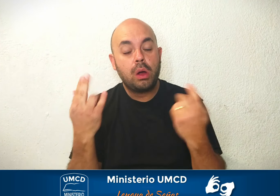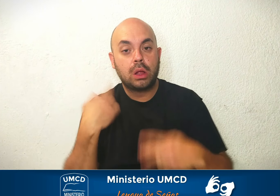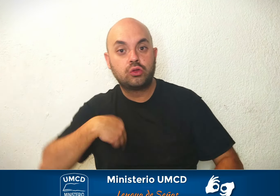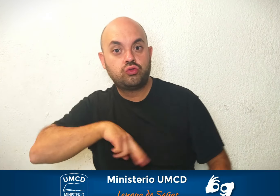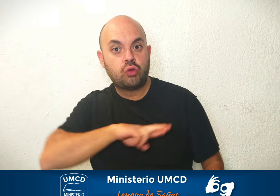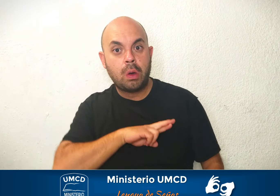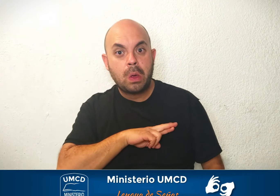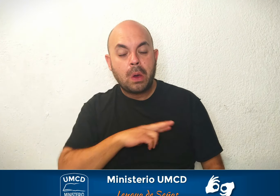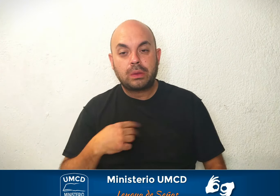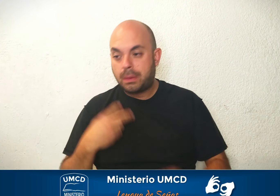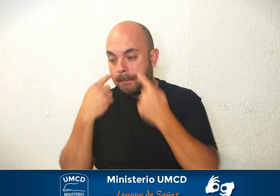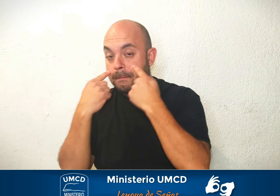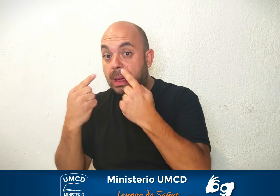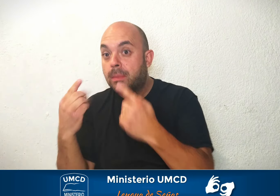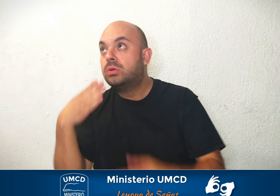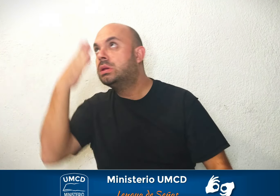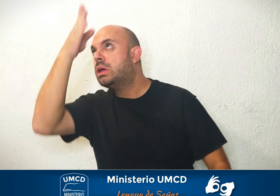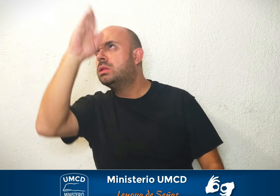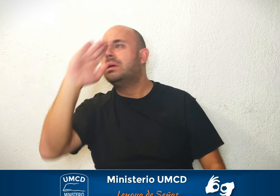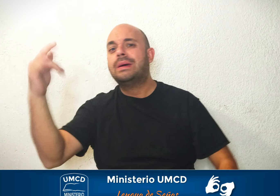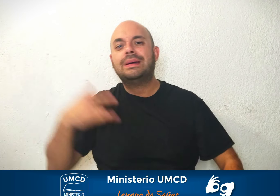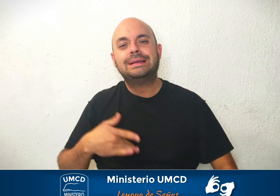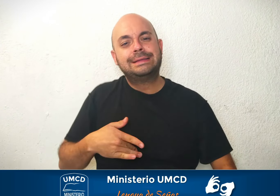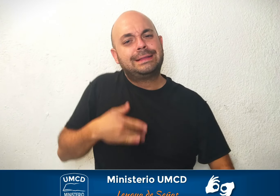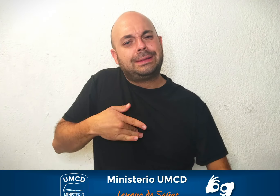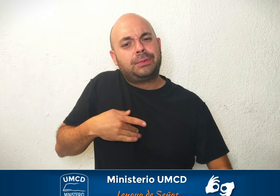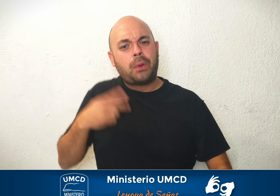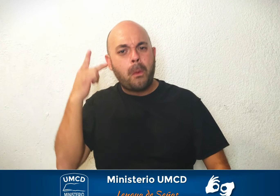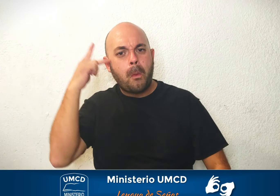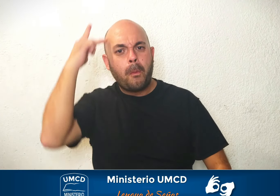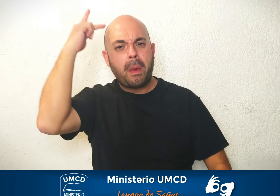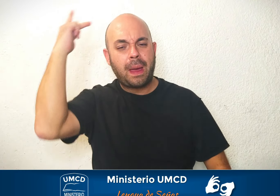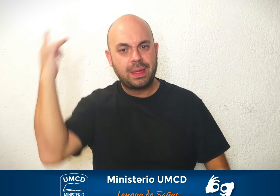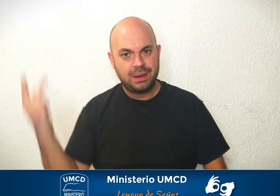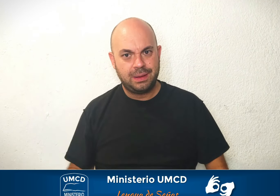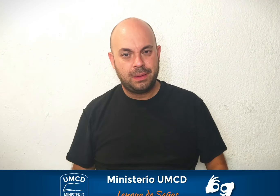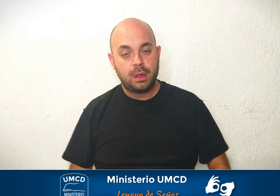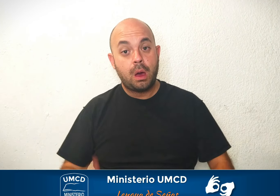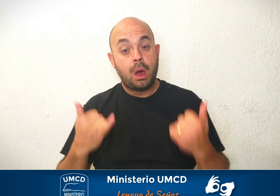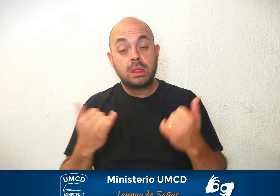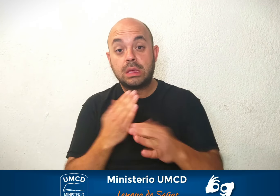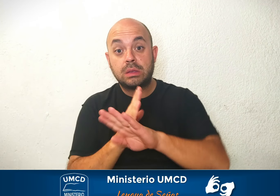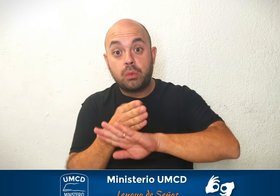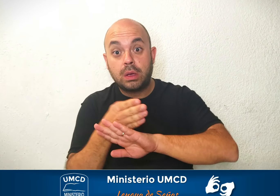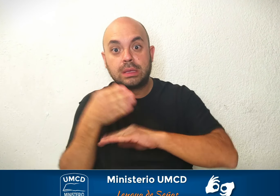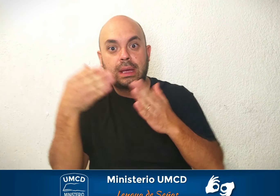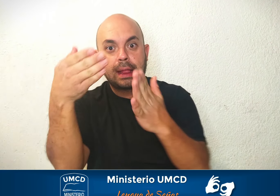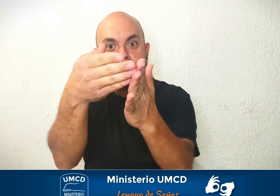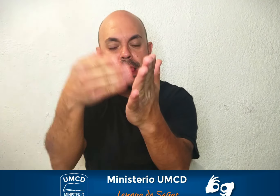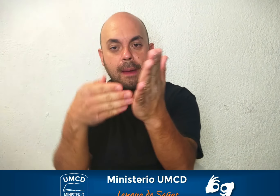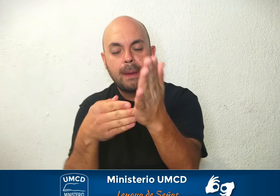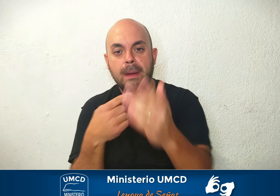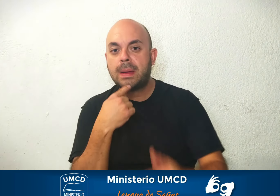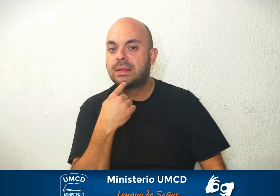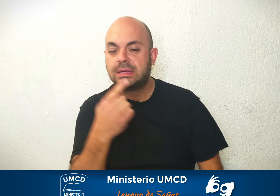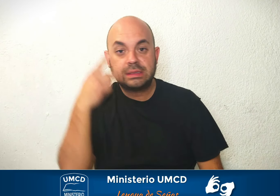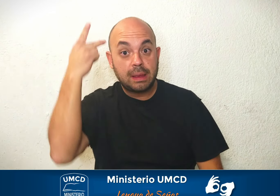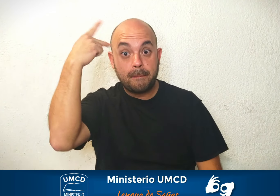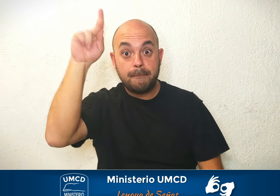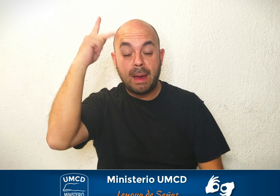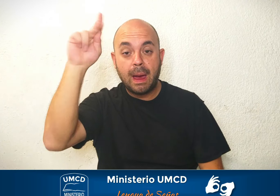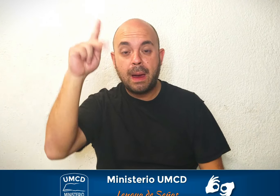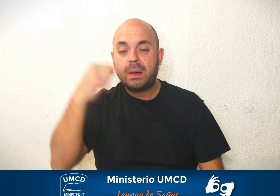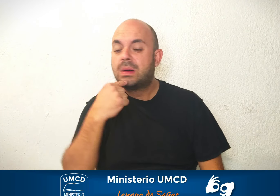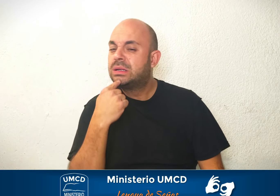una posición en la que ahora el Señor nos mira de una manera distinta. En la primera carta a los Corintios, Pablo escribe